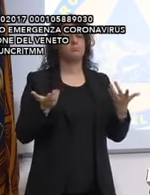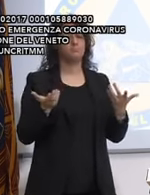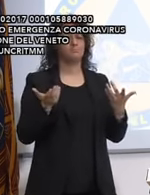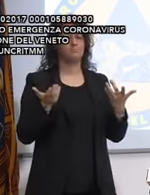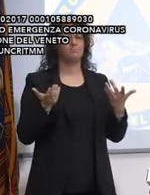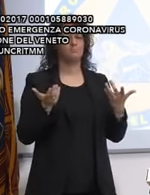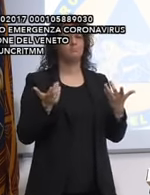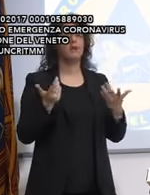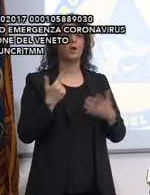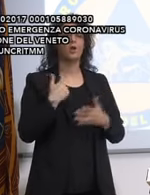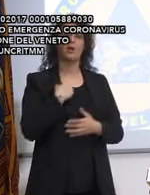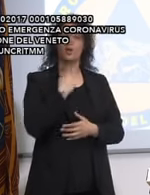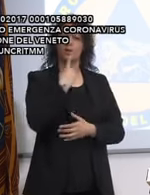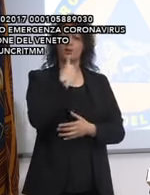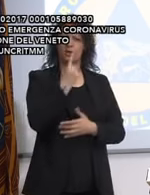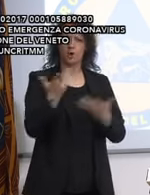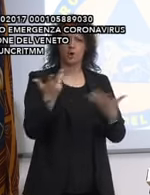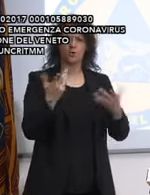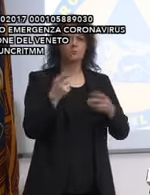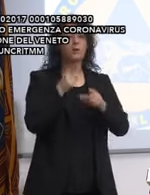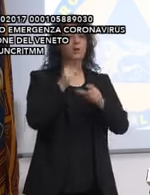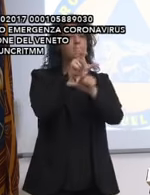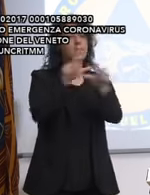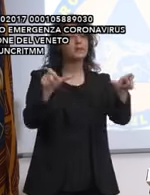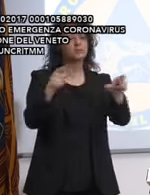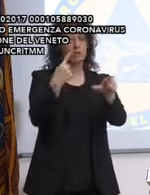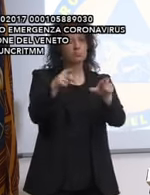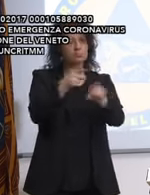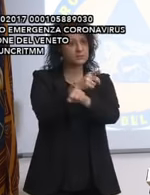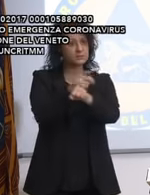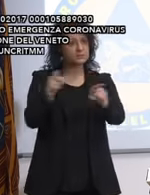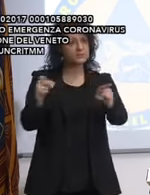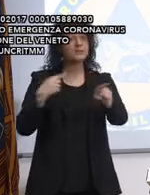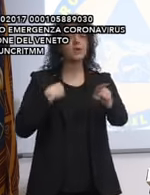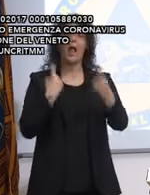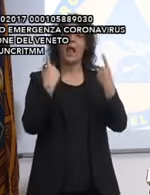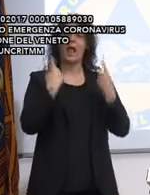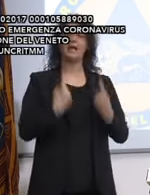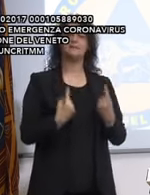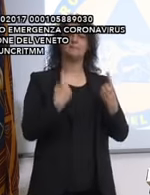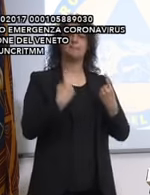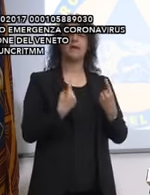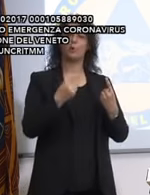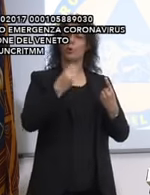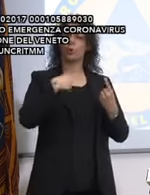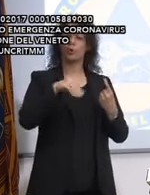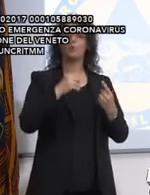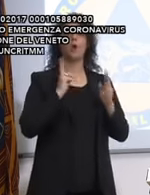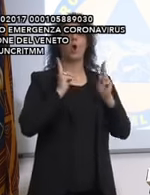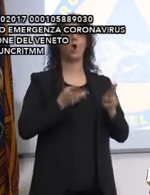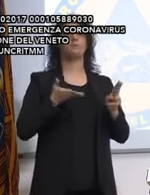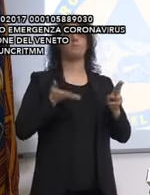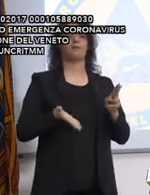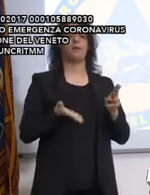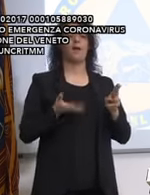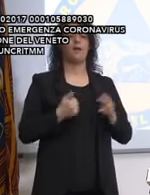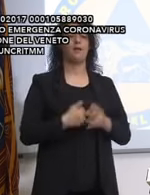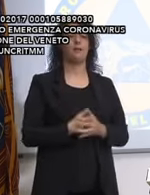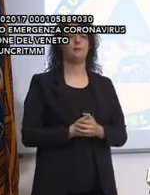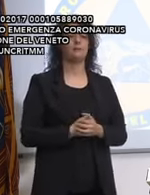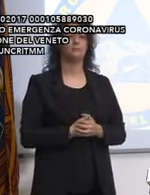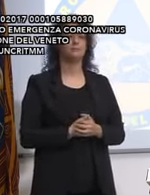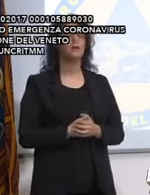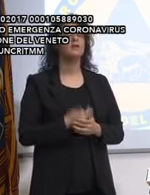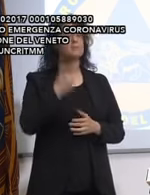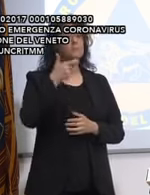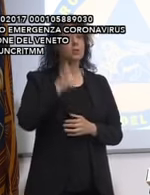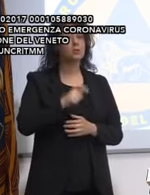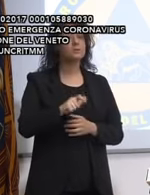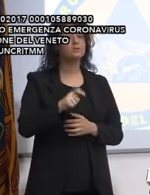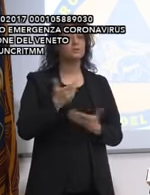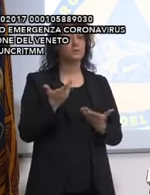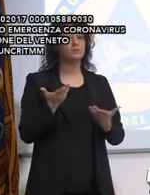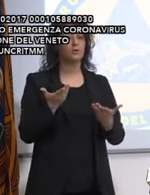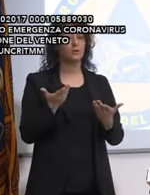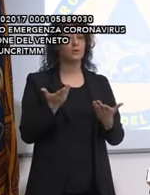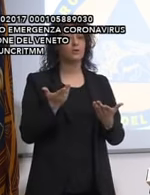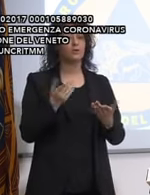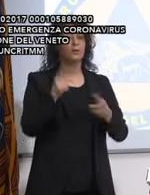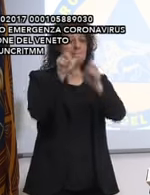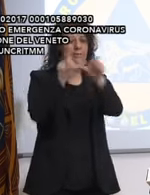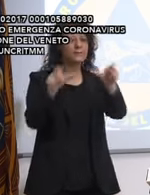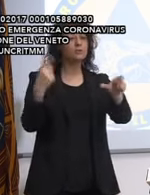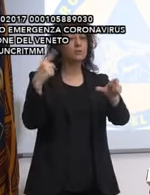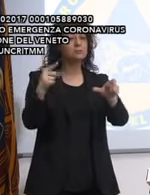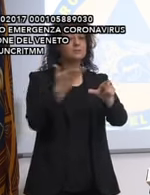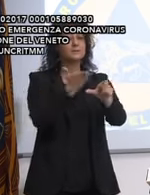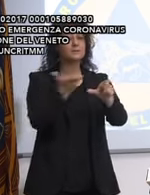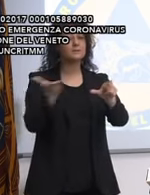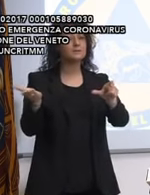li aspetteremo alle porte dell'ospedale, e la cosa che fa più male E pensare che molte di queste